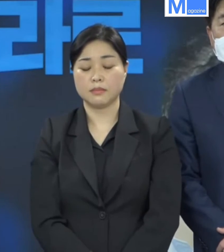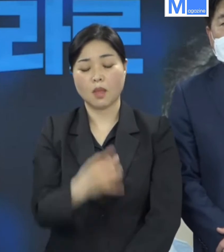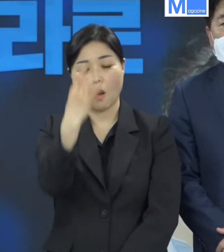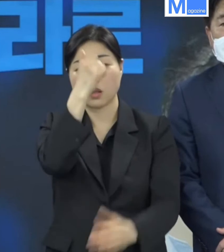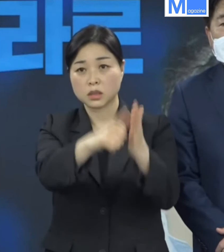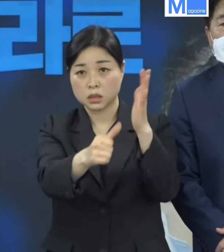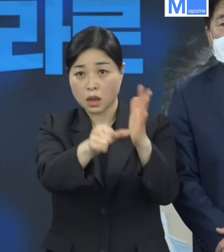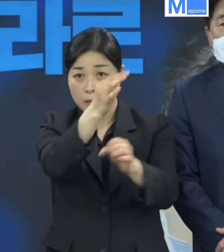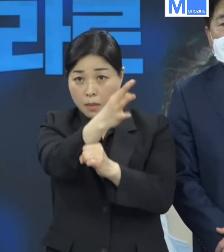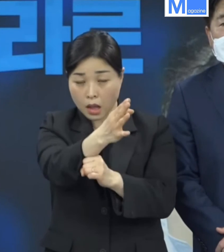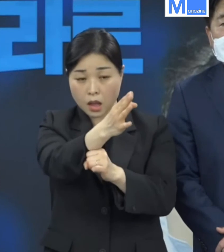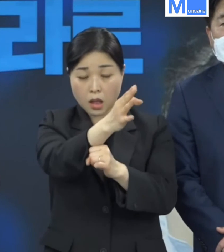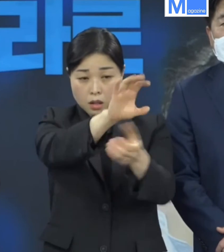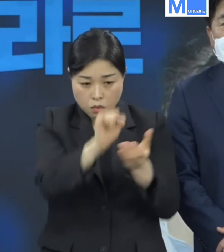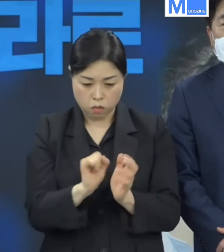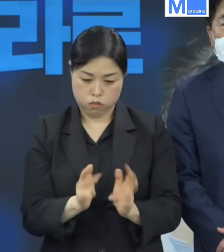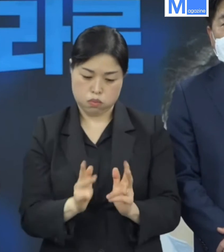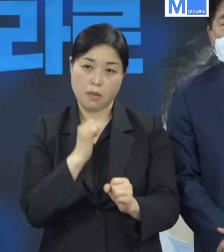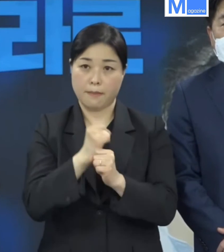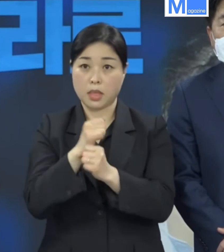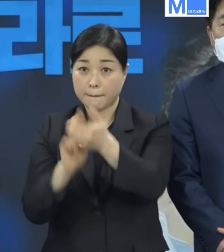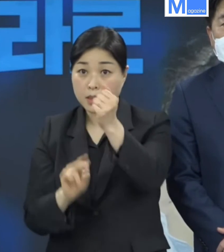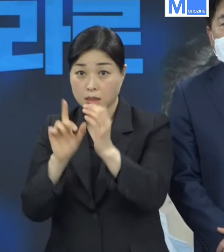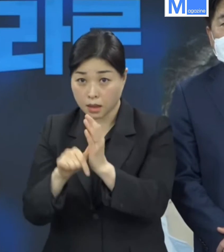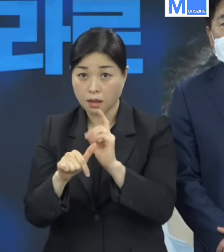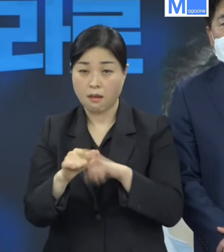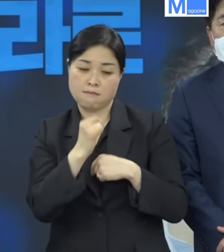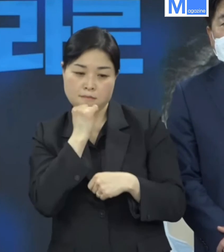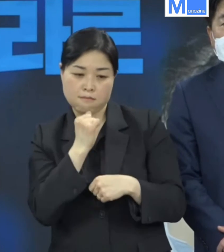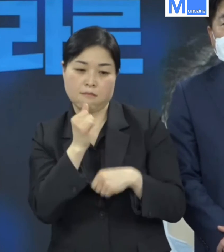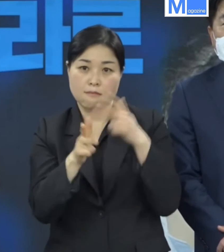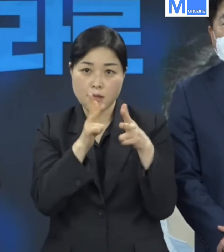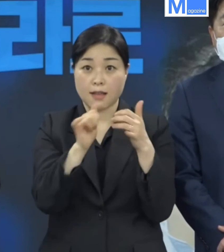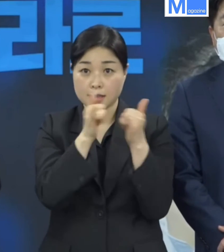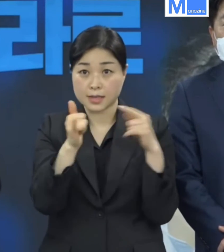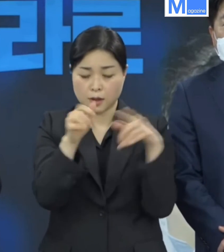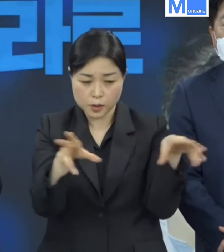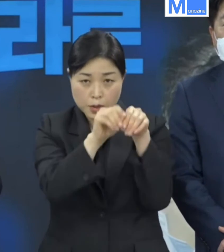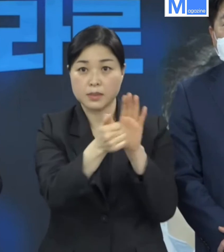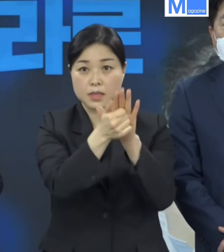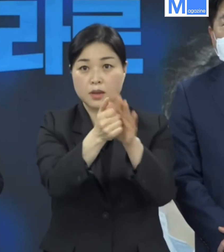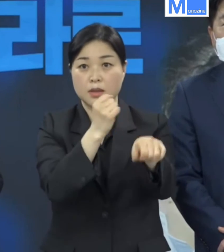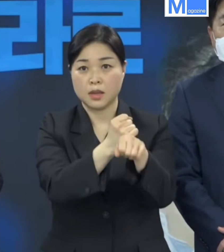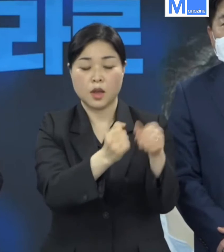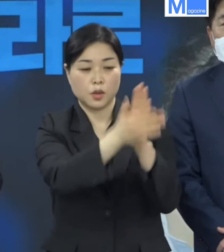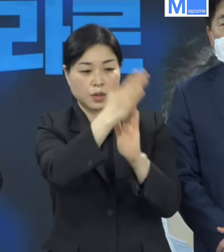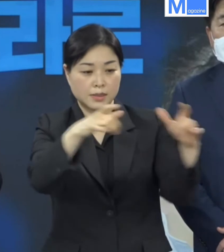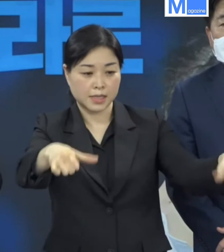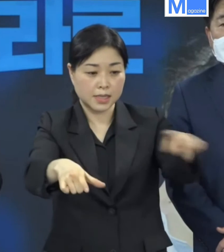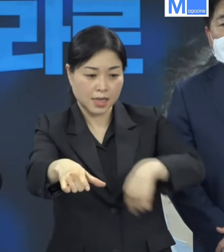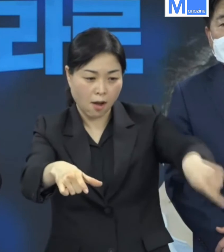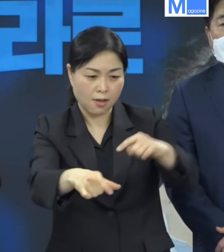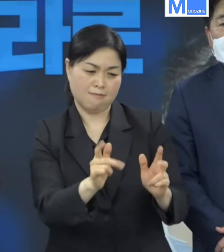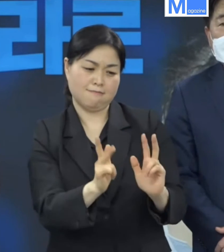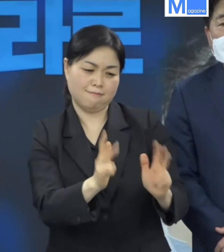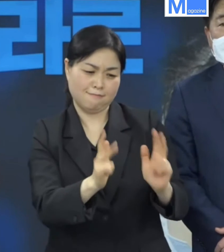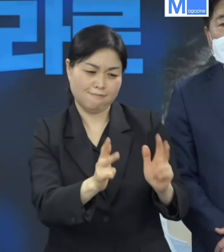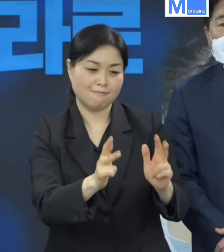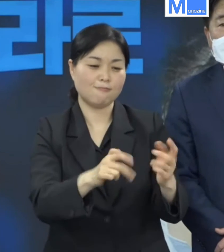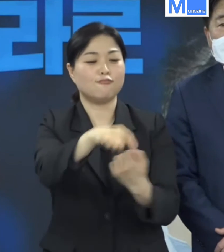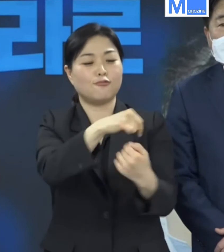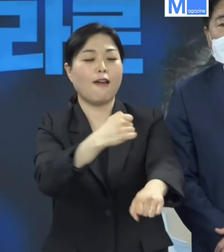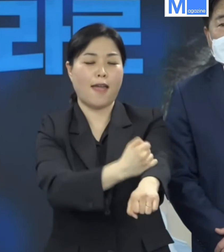원자재 구매에서 판매까지 소공인들을 종합 지원해서 도심 제조업 르네상스 시대를 열겠습니다.